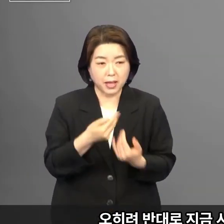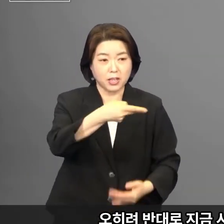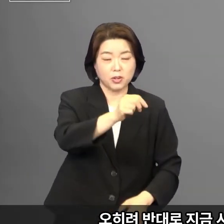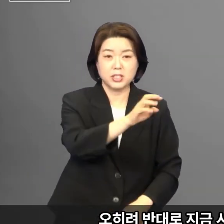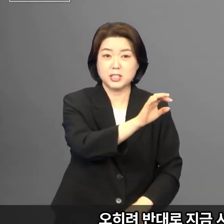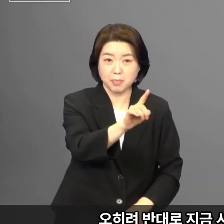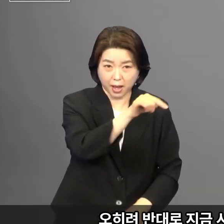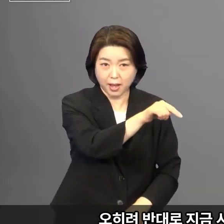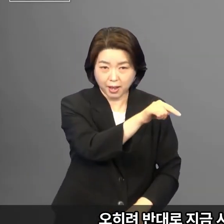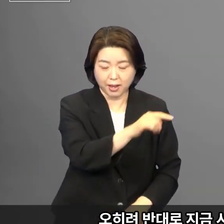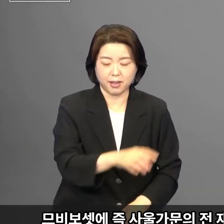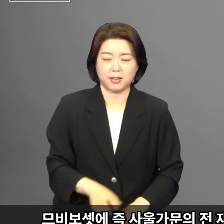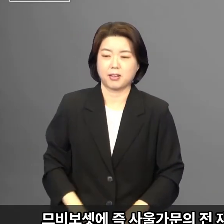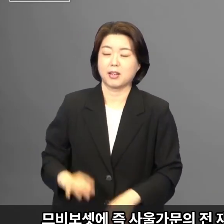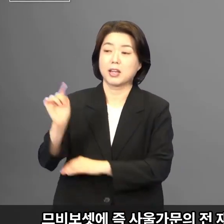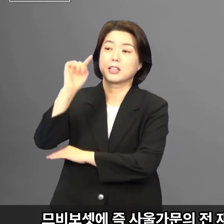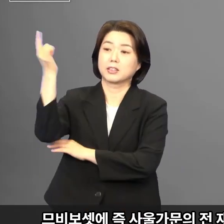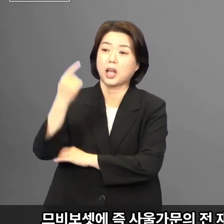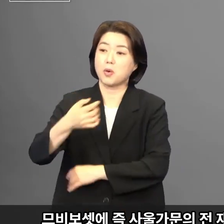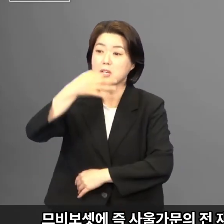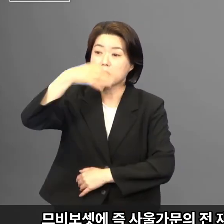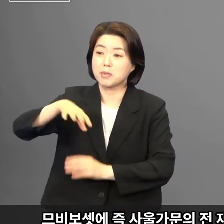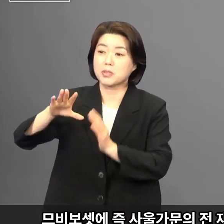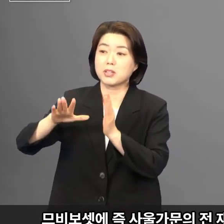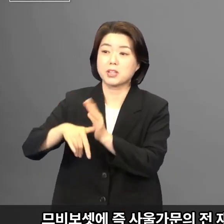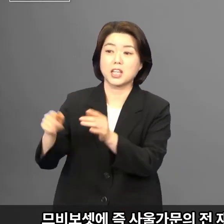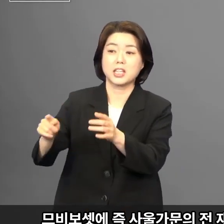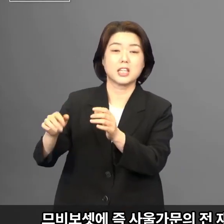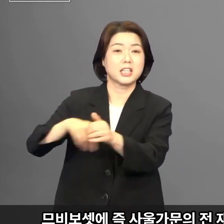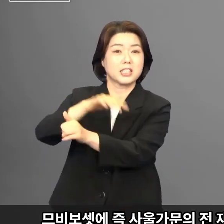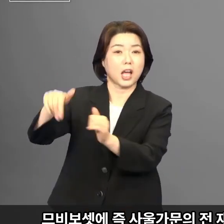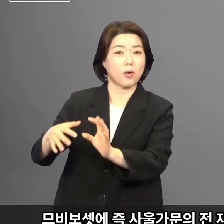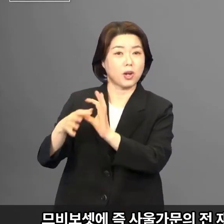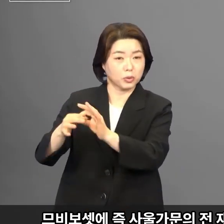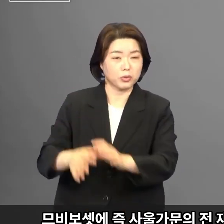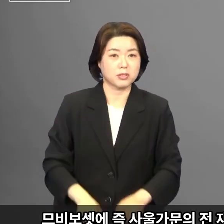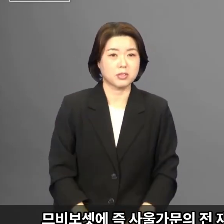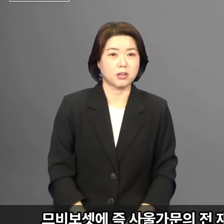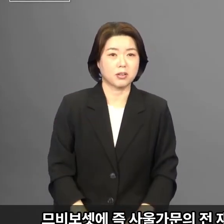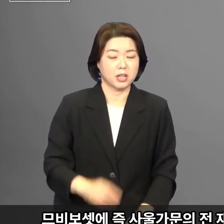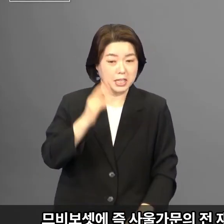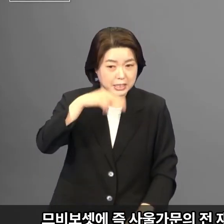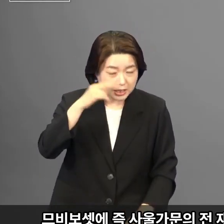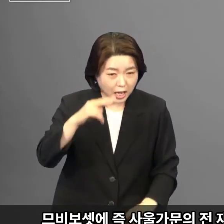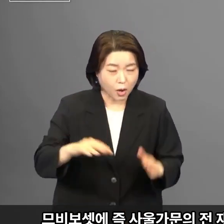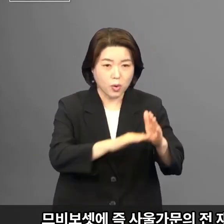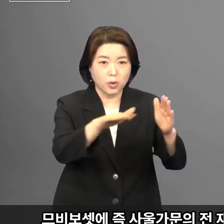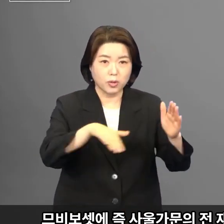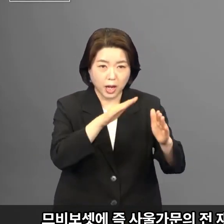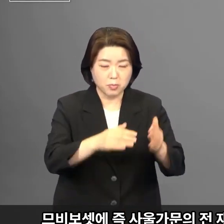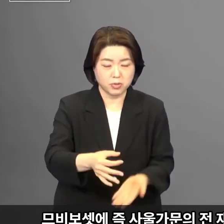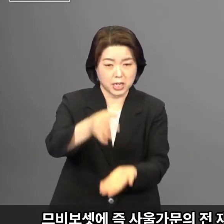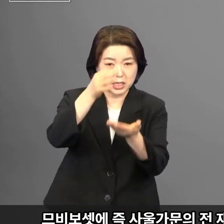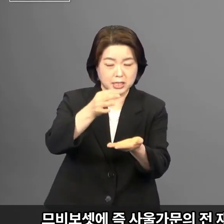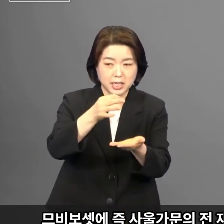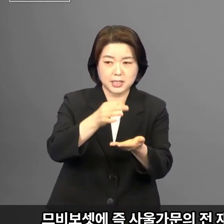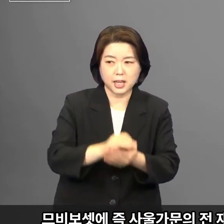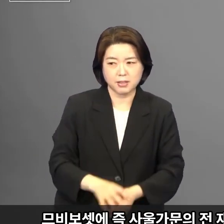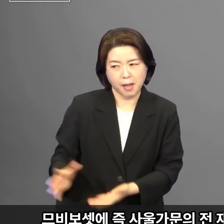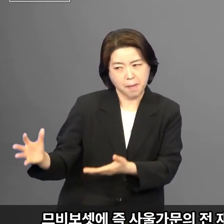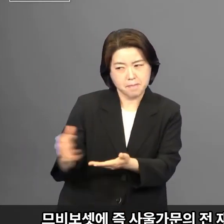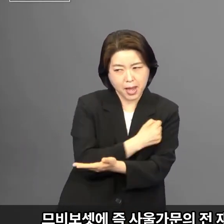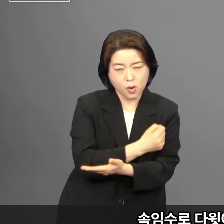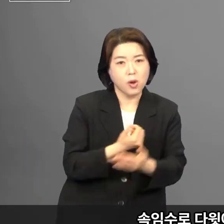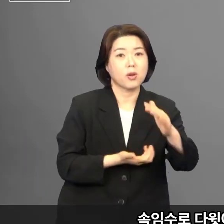다윗의 위기를 통해서 무비보셋의, 즉 사울 가문의 전 재산을 가져가려고 하는 계략을